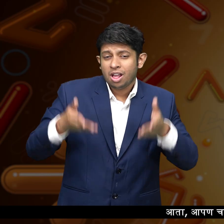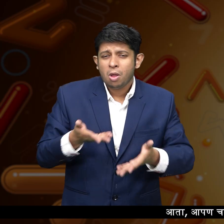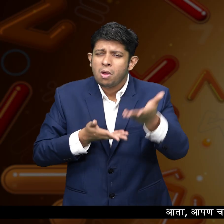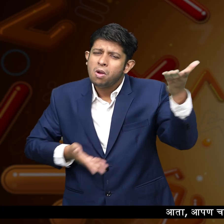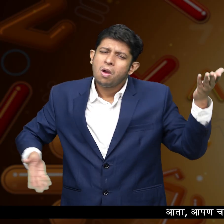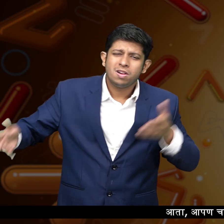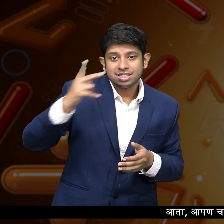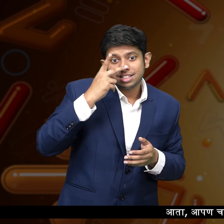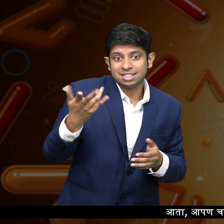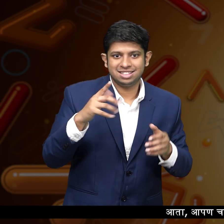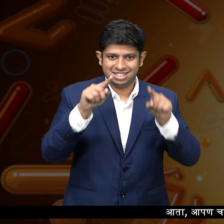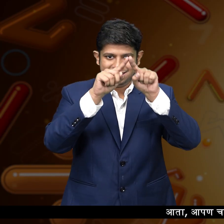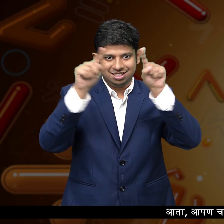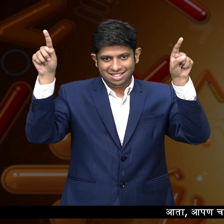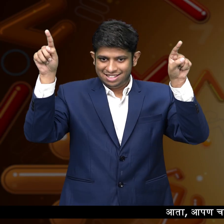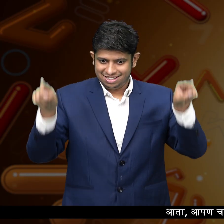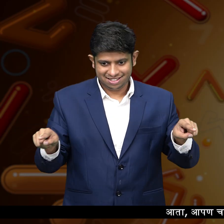आता आपण चतुर्भुजाचे क्षेत्रफळ पाहू.